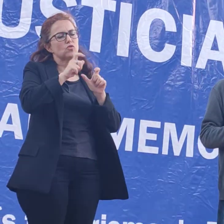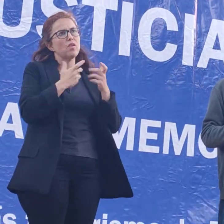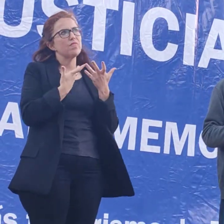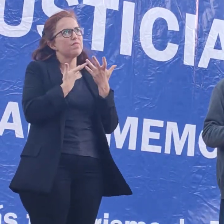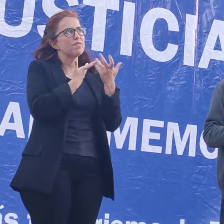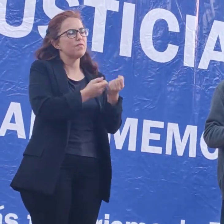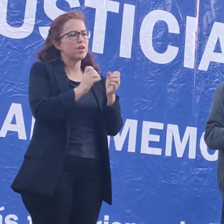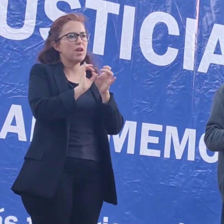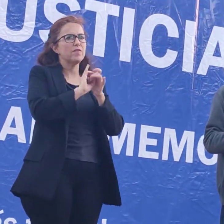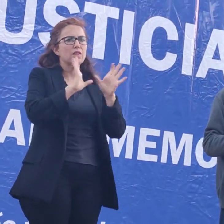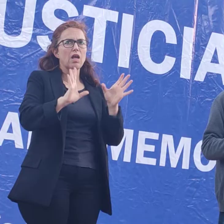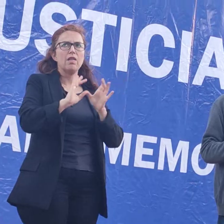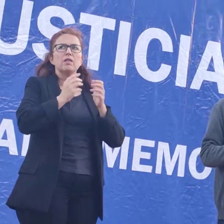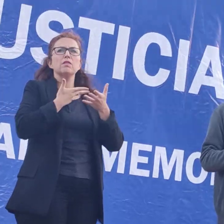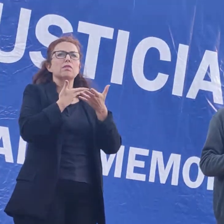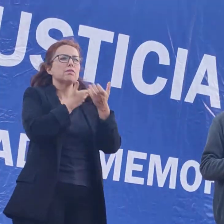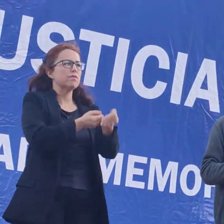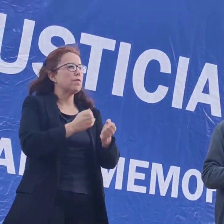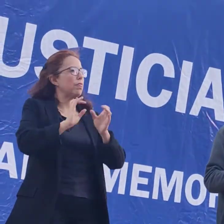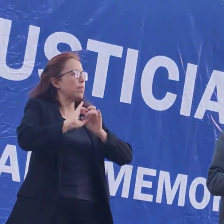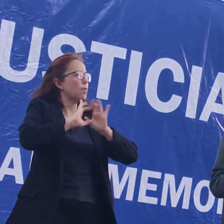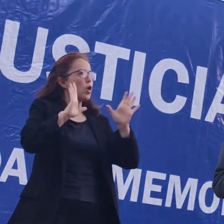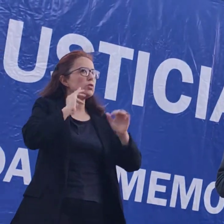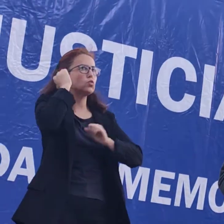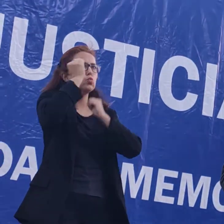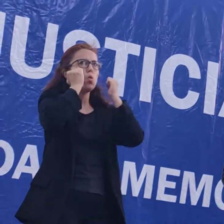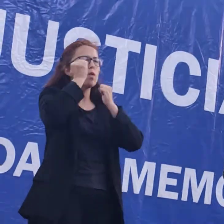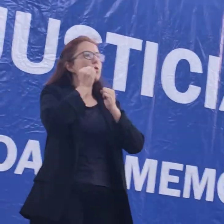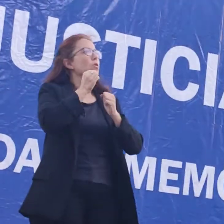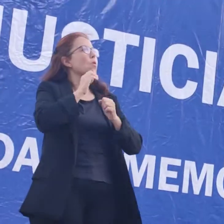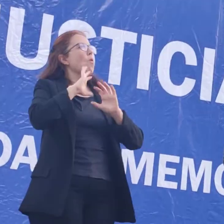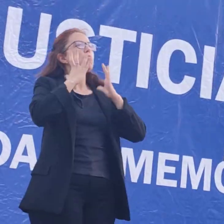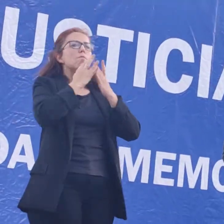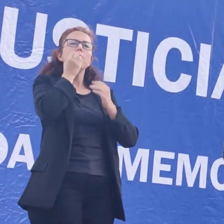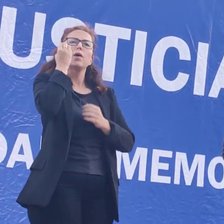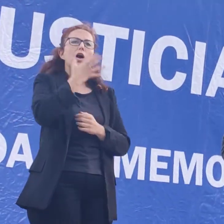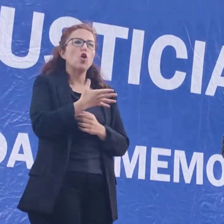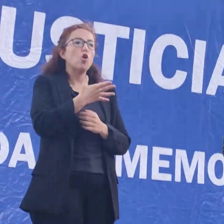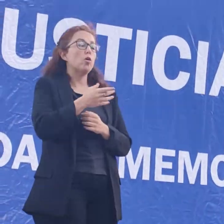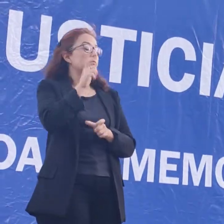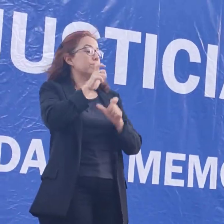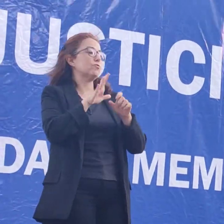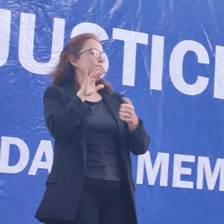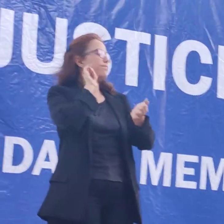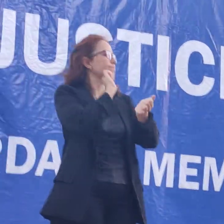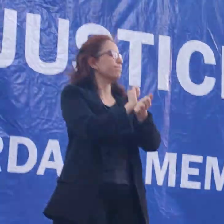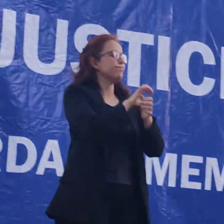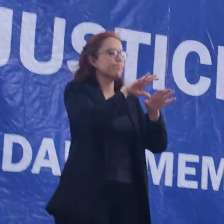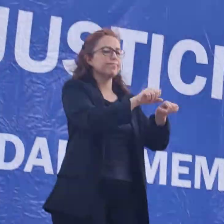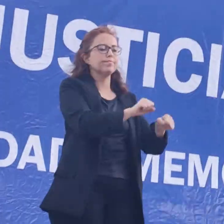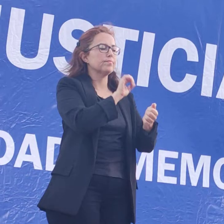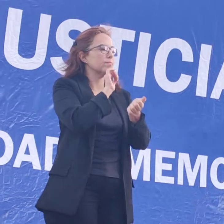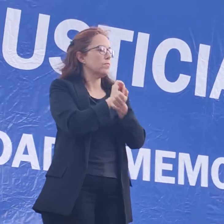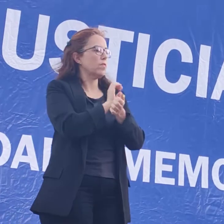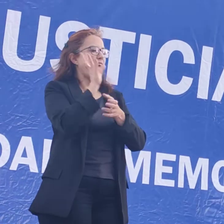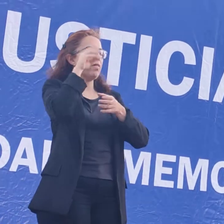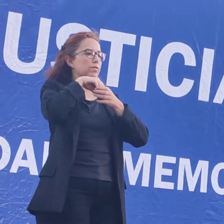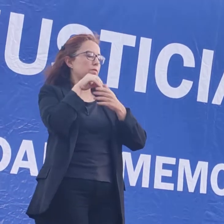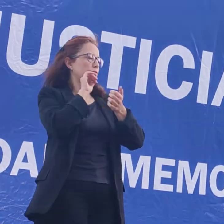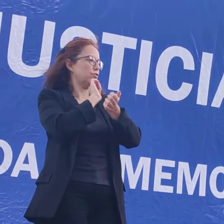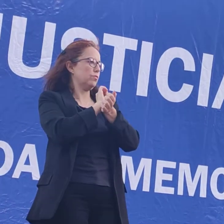libertad, la democracia y los sueños de un mundo mejor fueron privados de su libertad y recluidos